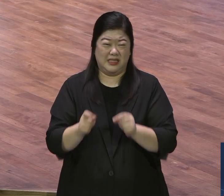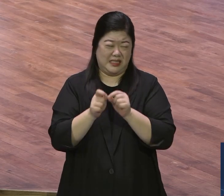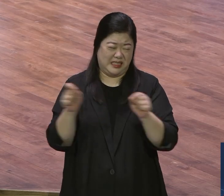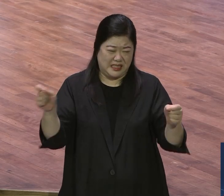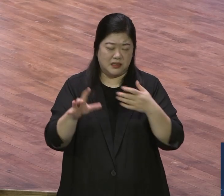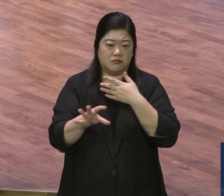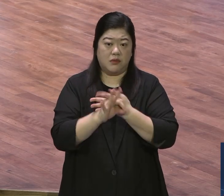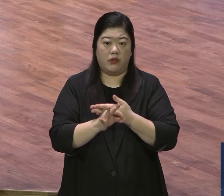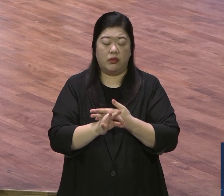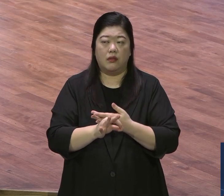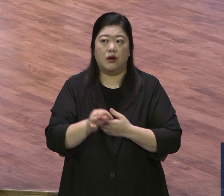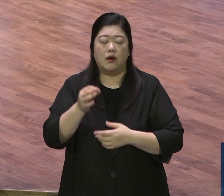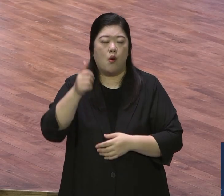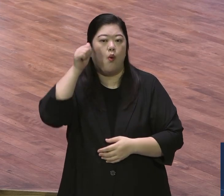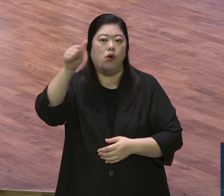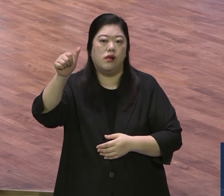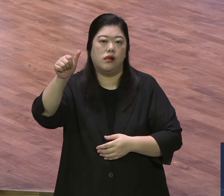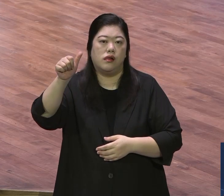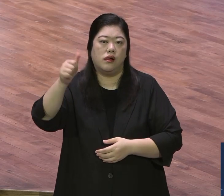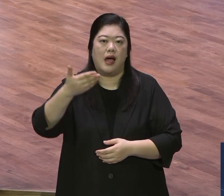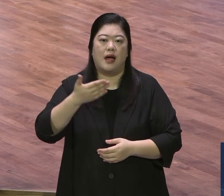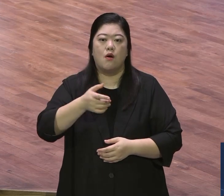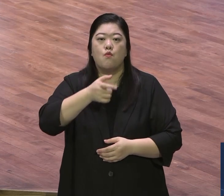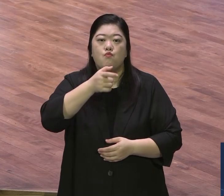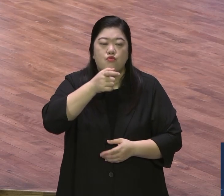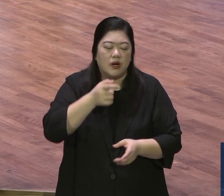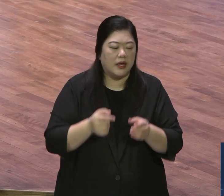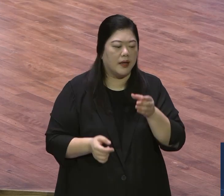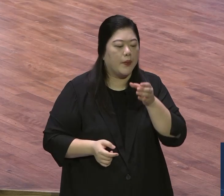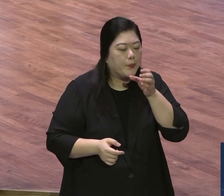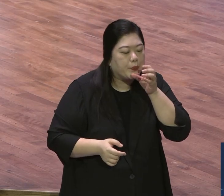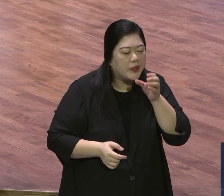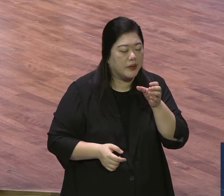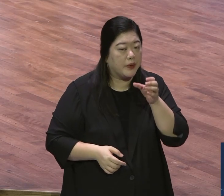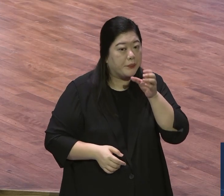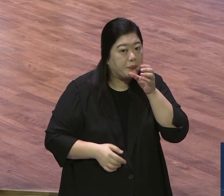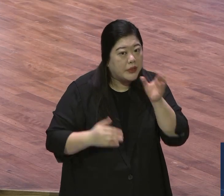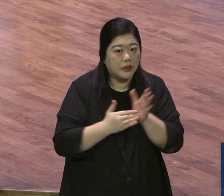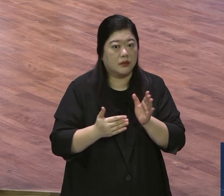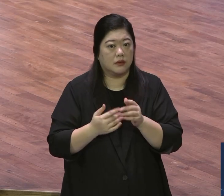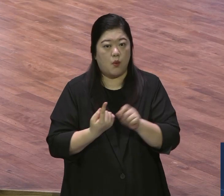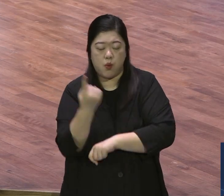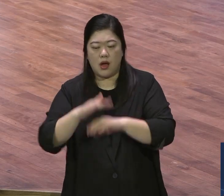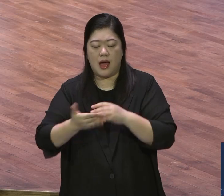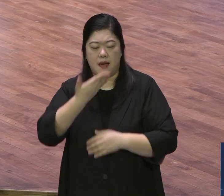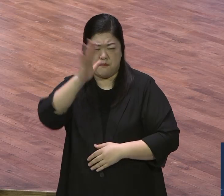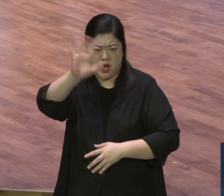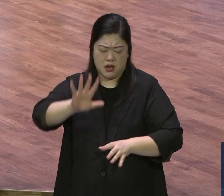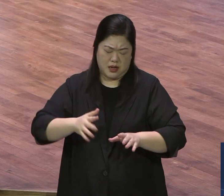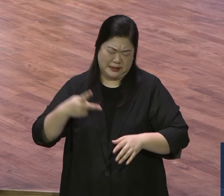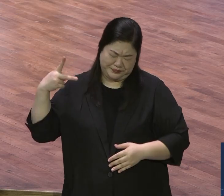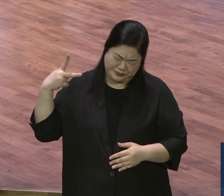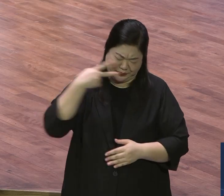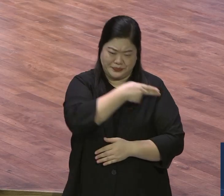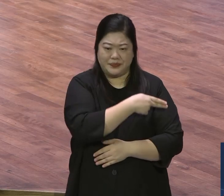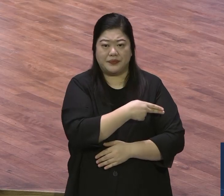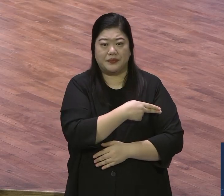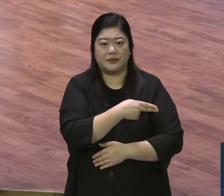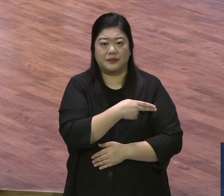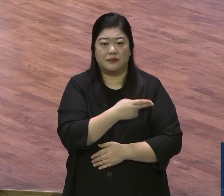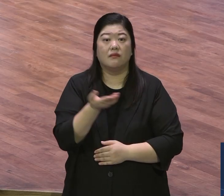이렇게 검식을 하는데 완전 검식입니다. 물만 먹거든요. 물만 그러니까 이 검식을 할 때마다 느끼는 게